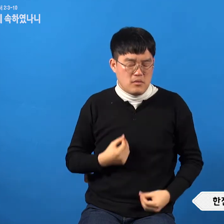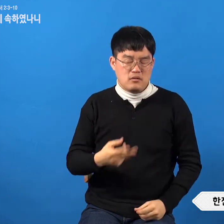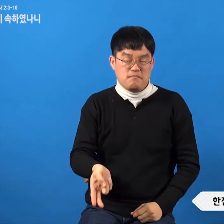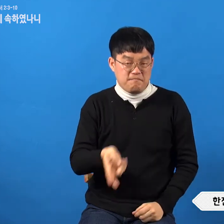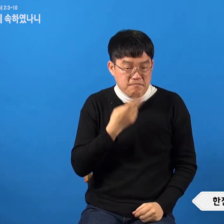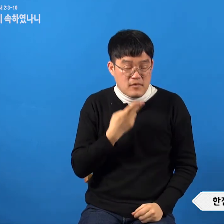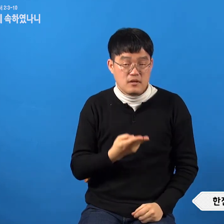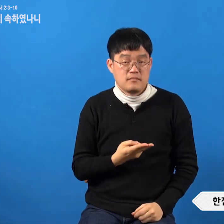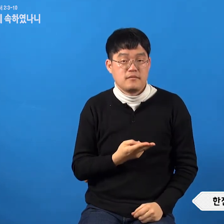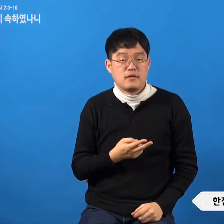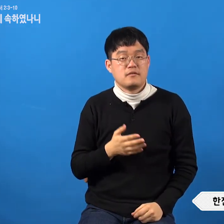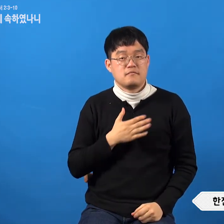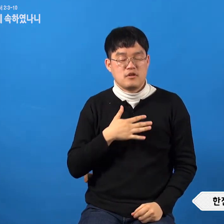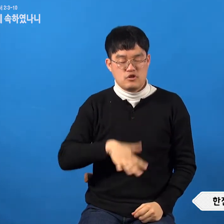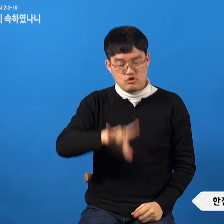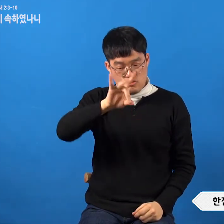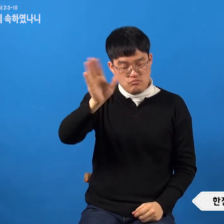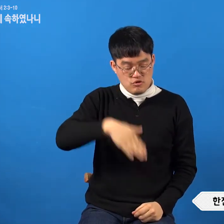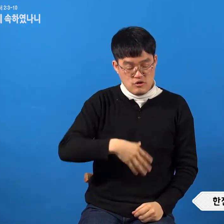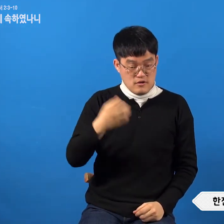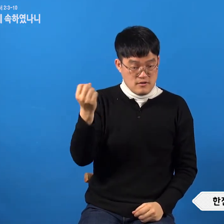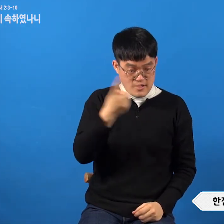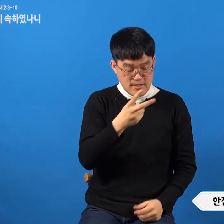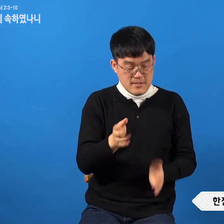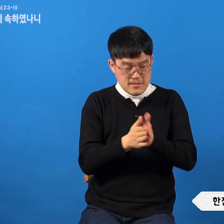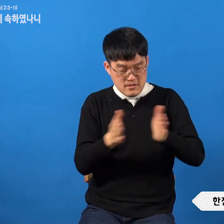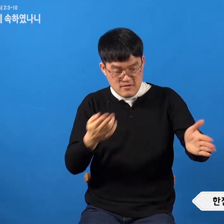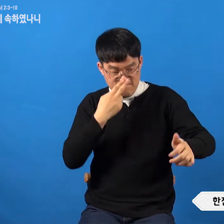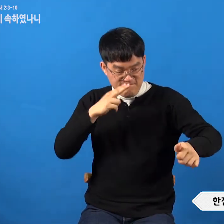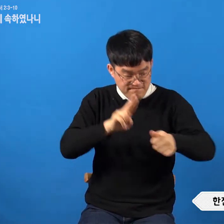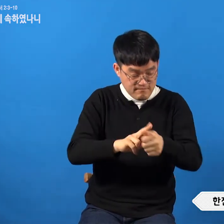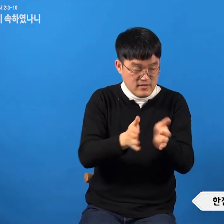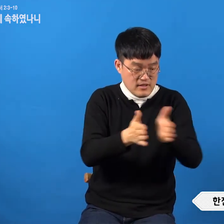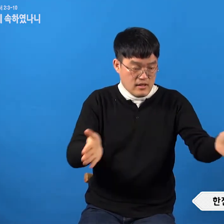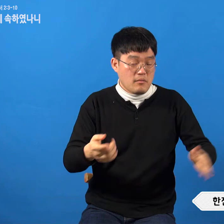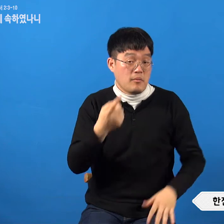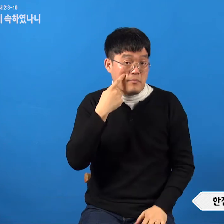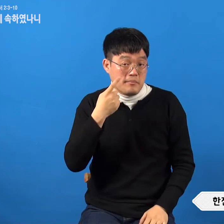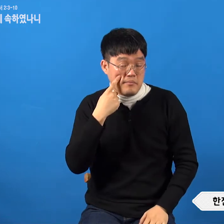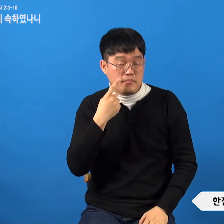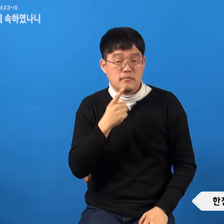않겠습니다. 처음부터 다시 한번 해보겠습니다.